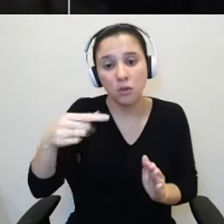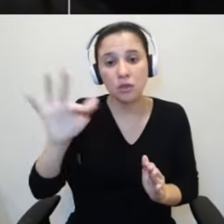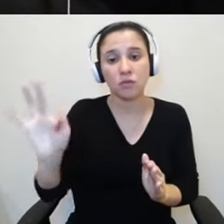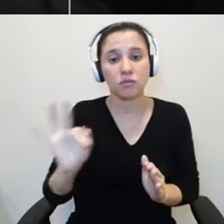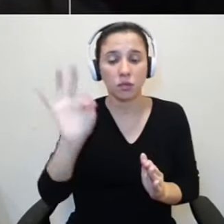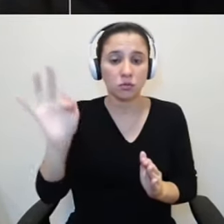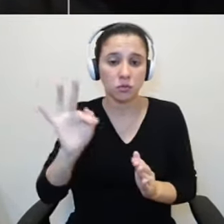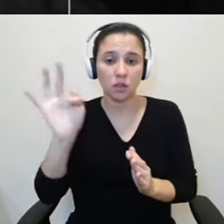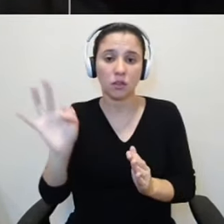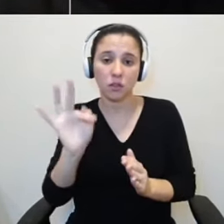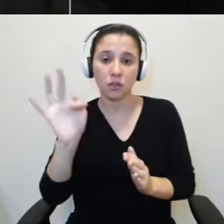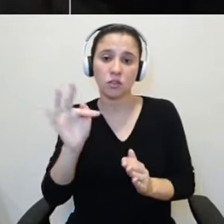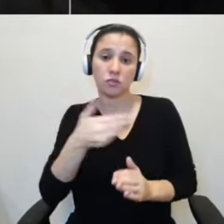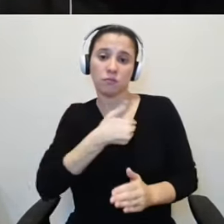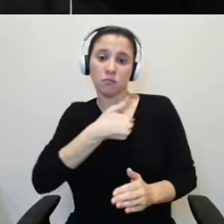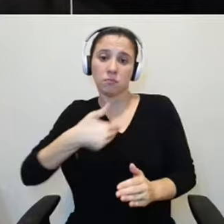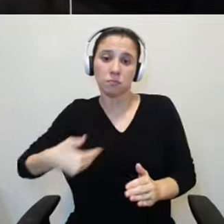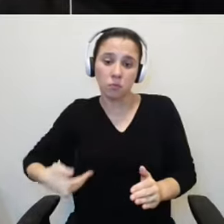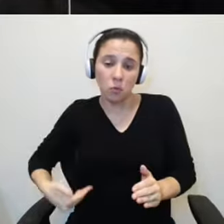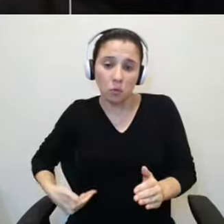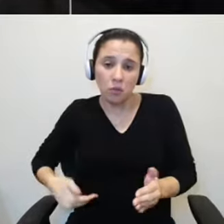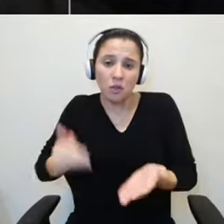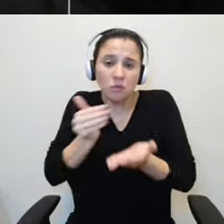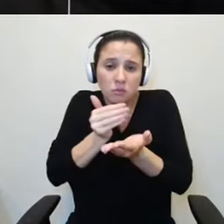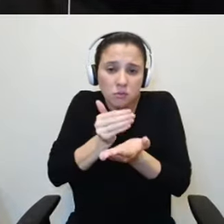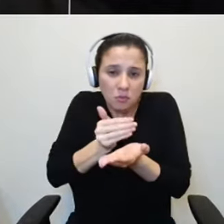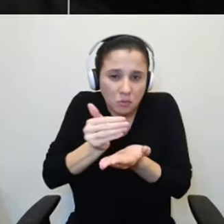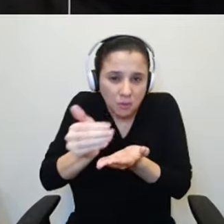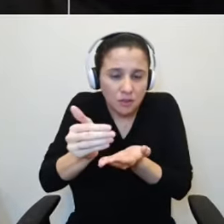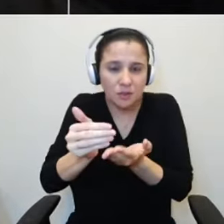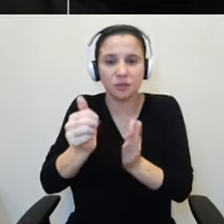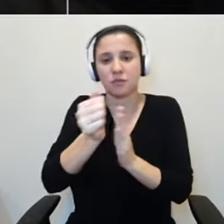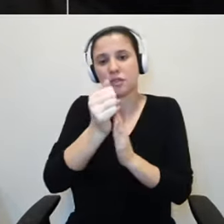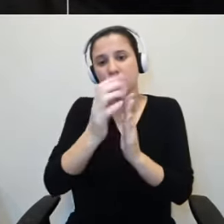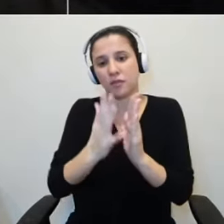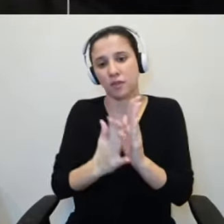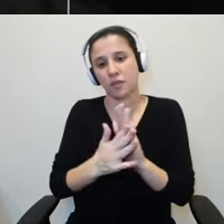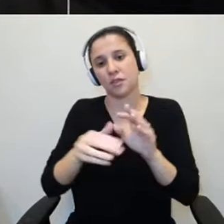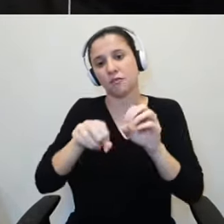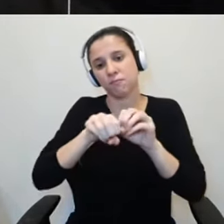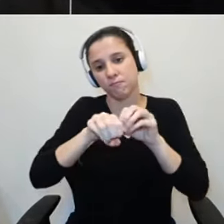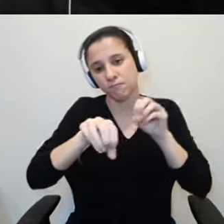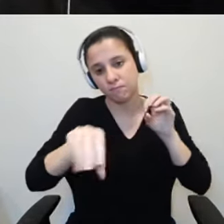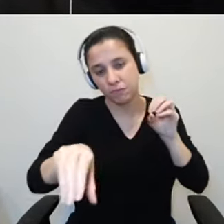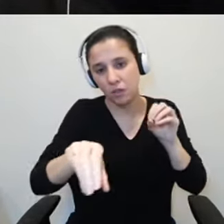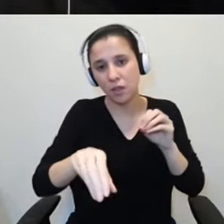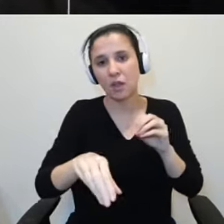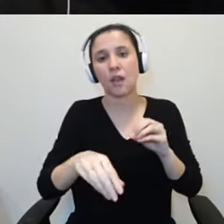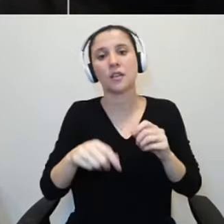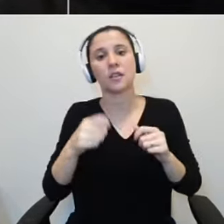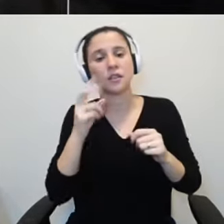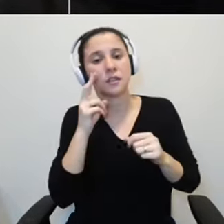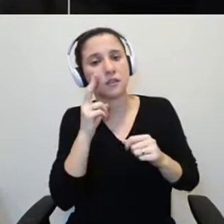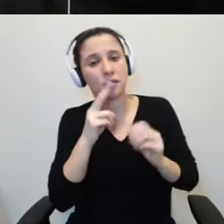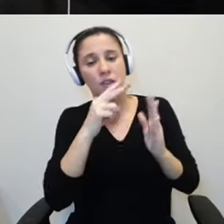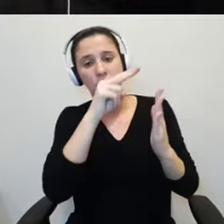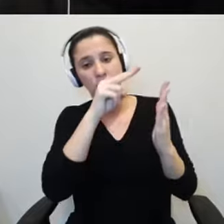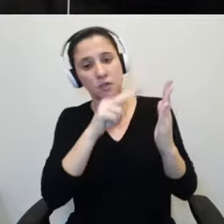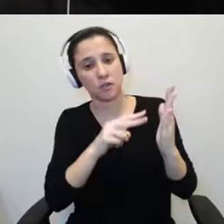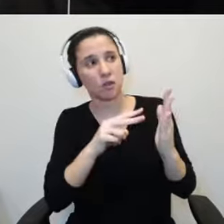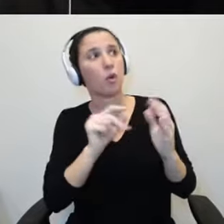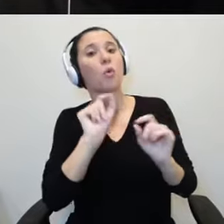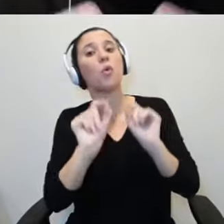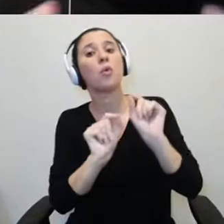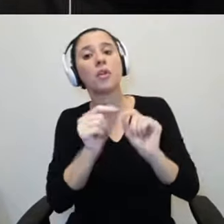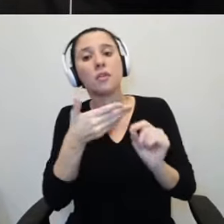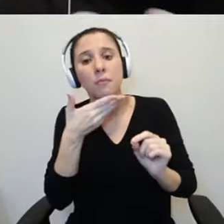remoto. Então, o menor impacto possível que a gente está verificando é voltar com as atividades remotas.